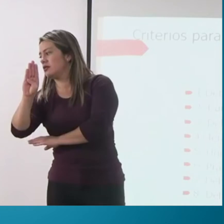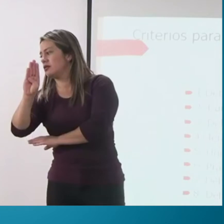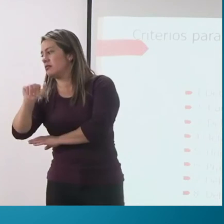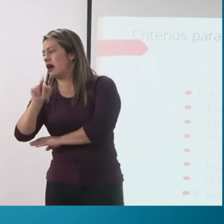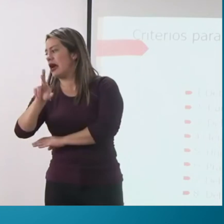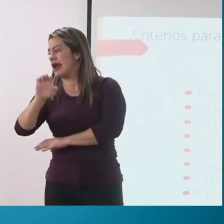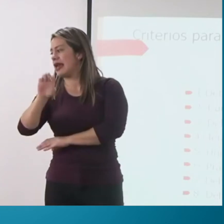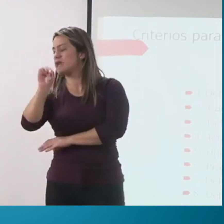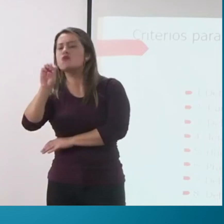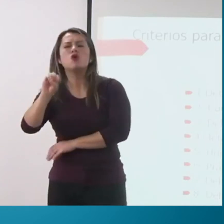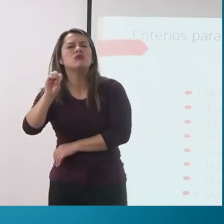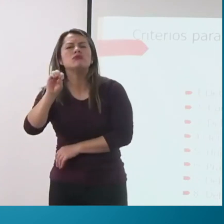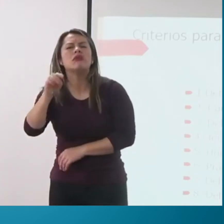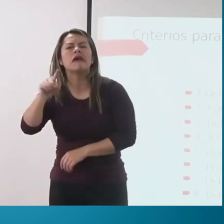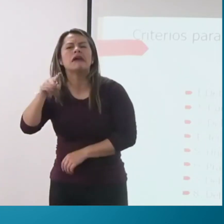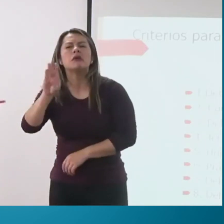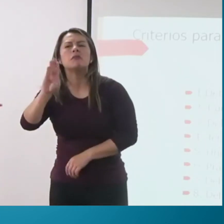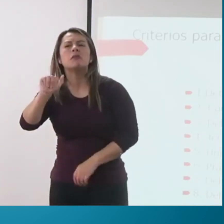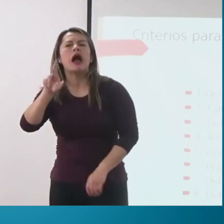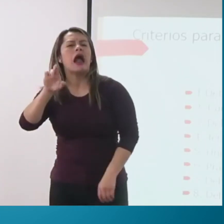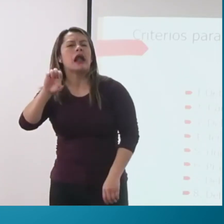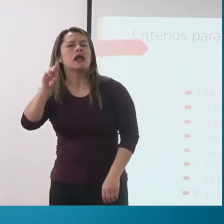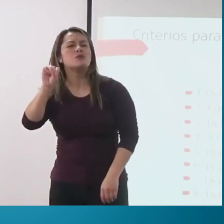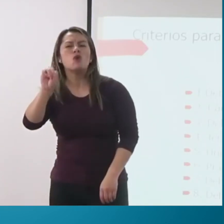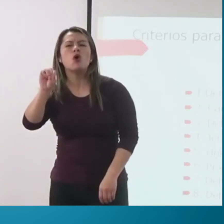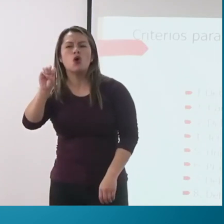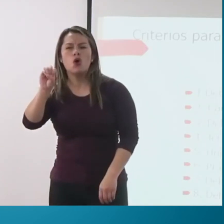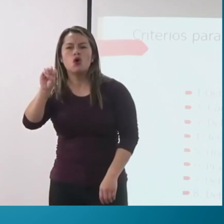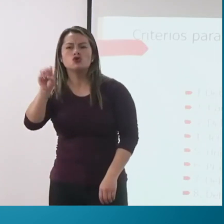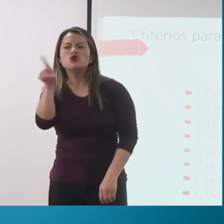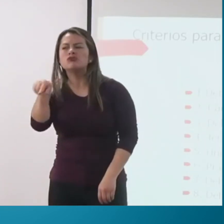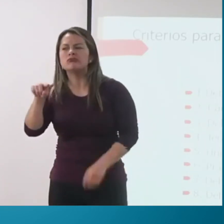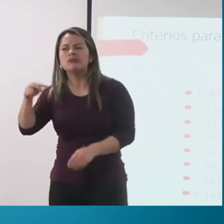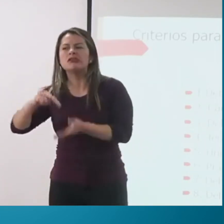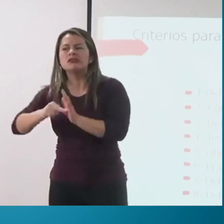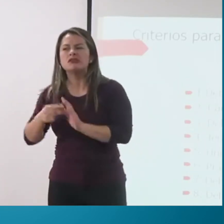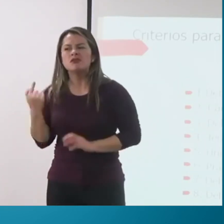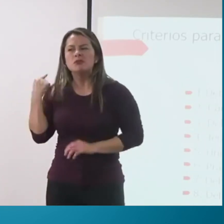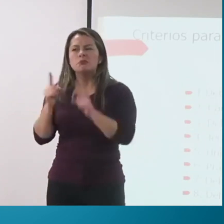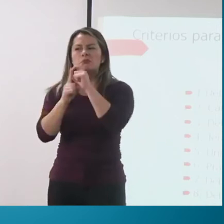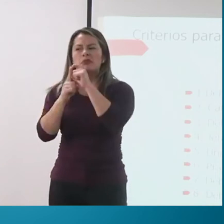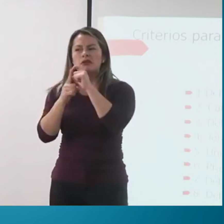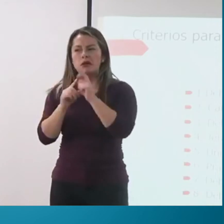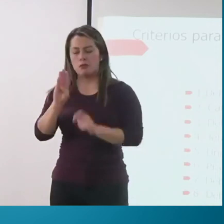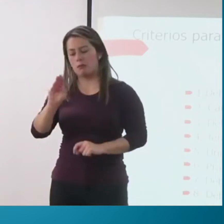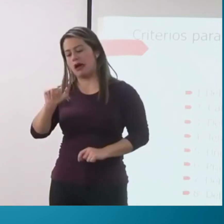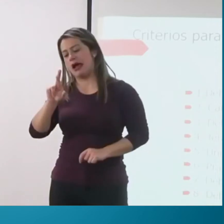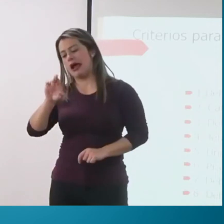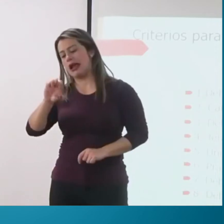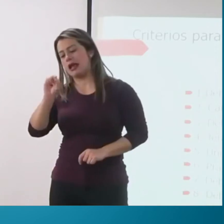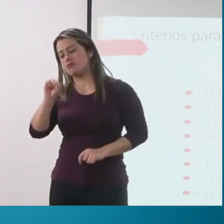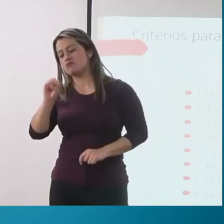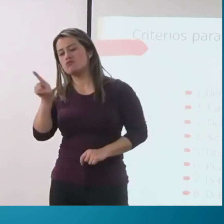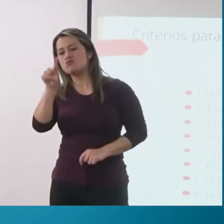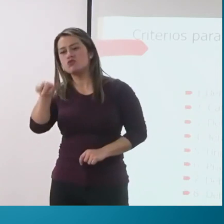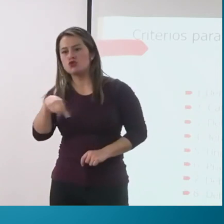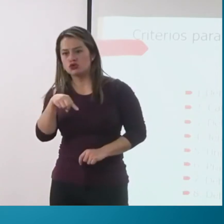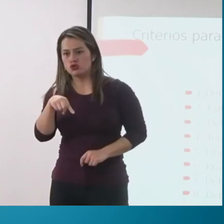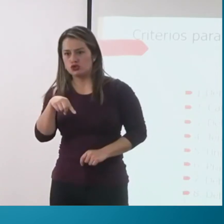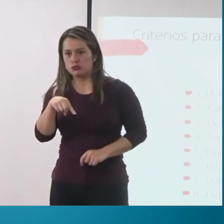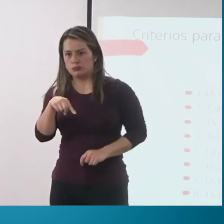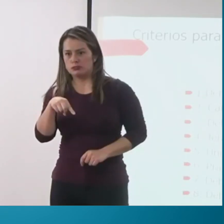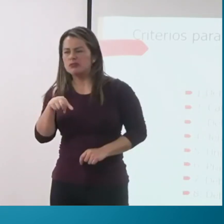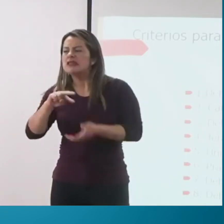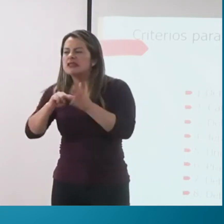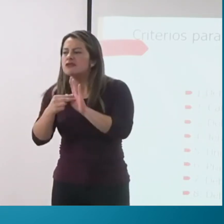Baremo con B, baremo, están acá, B larga, A, R, E, M, O, pero no los voy a confundir,